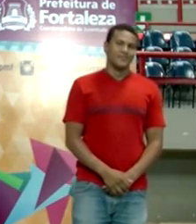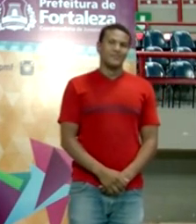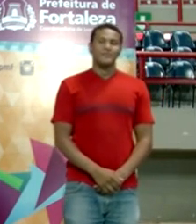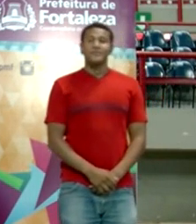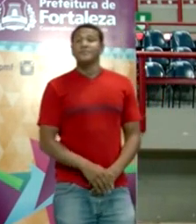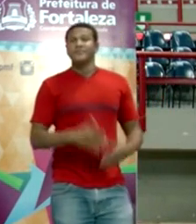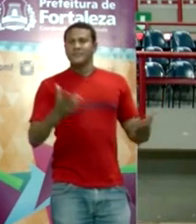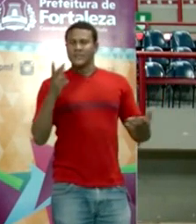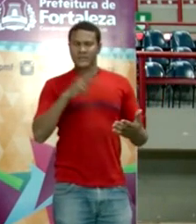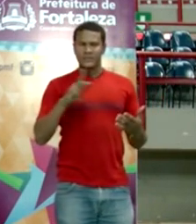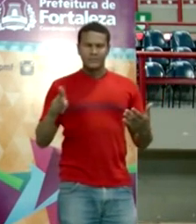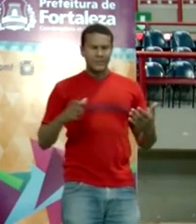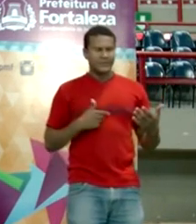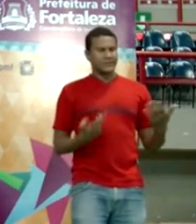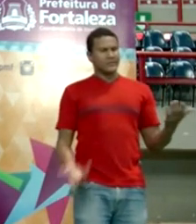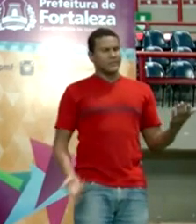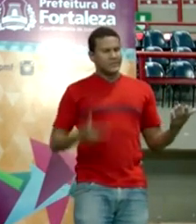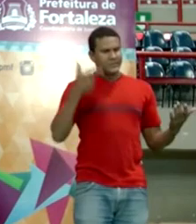cada questão é um texto,